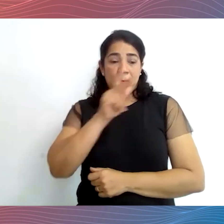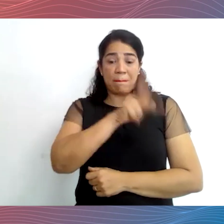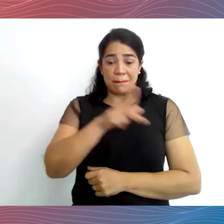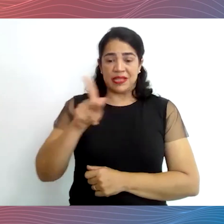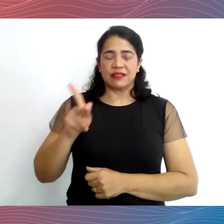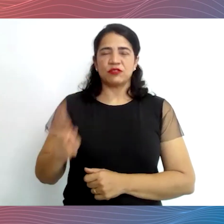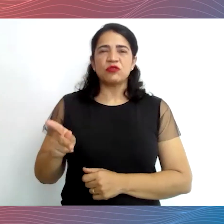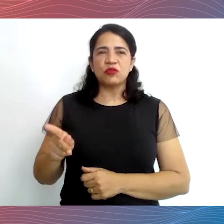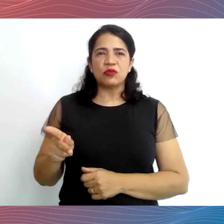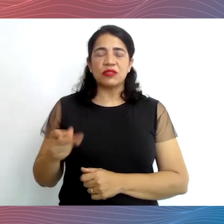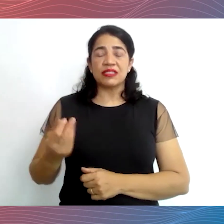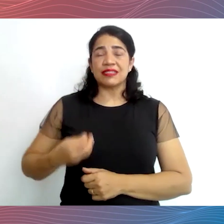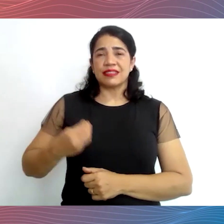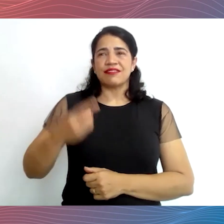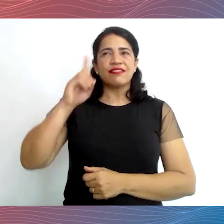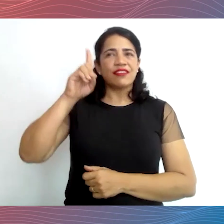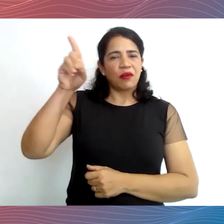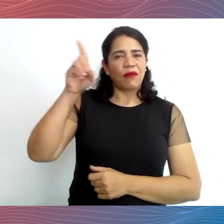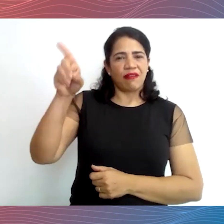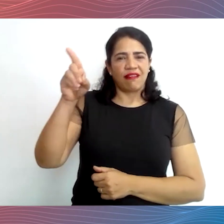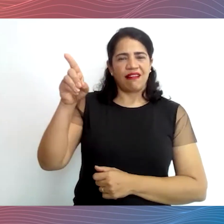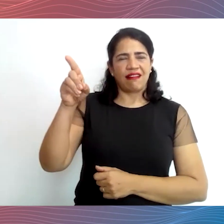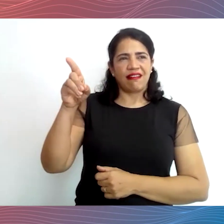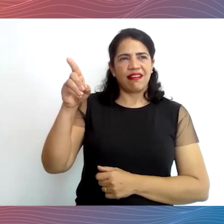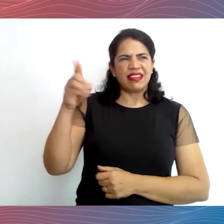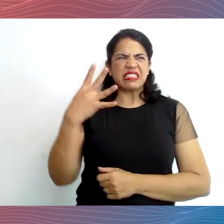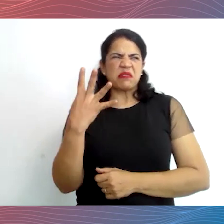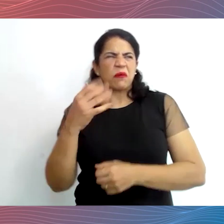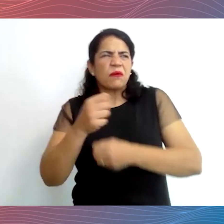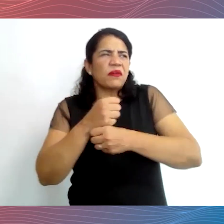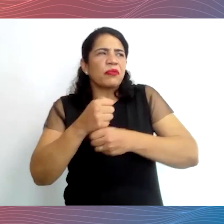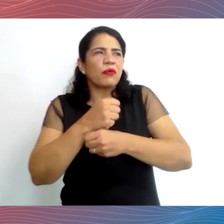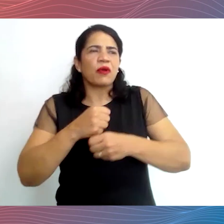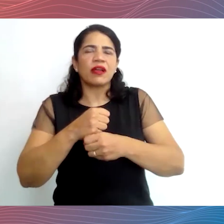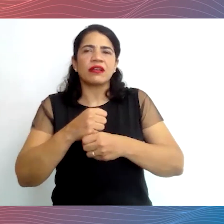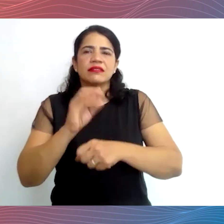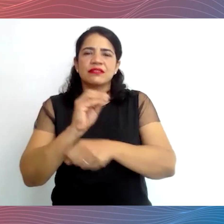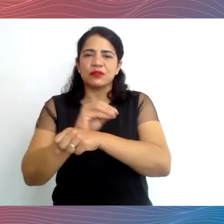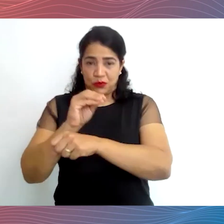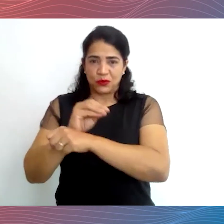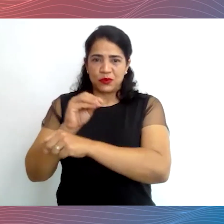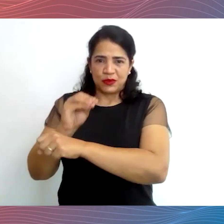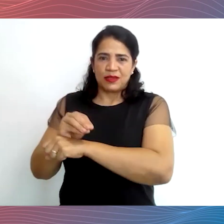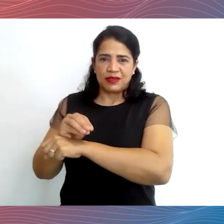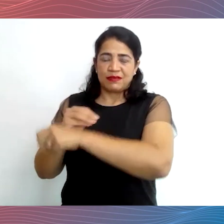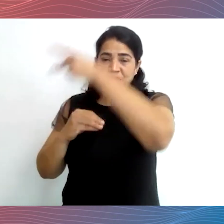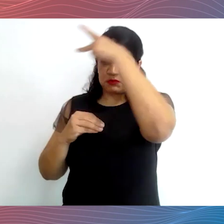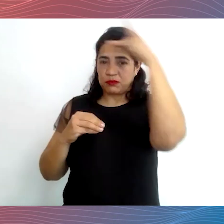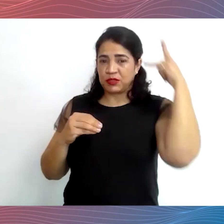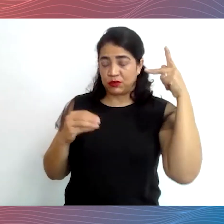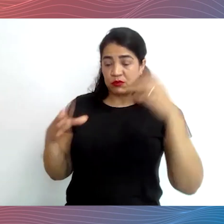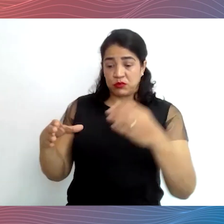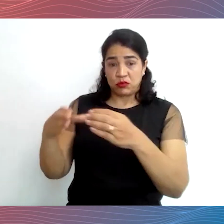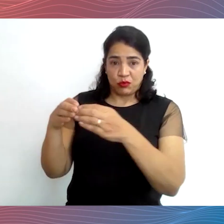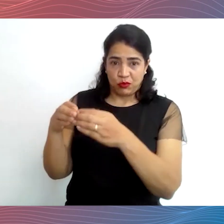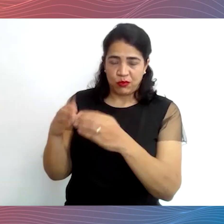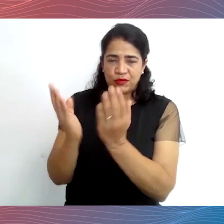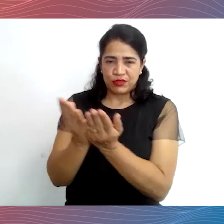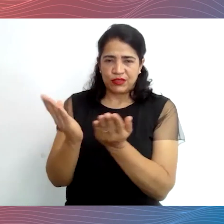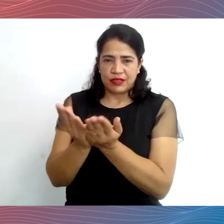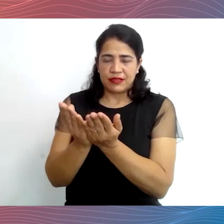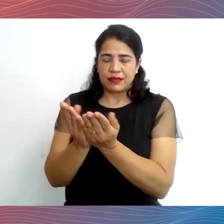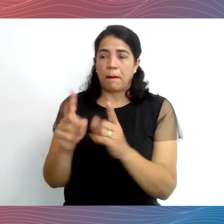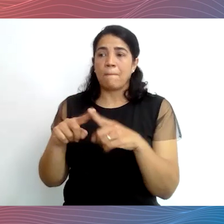e cuidava de um grupo bom de cristãos, e ela voltou para o Brasil, não tem mais como permanecer